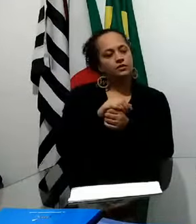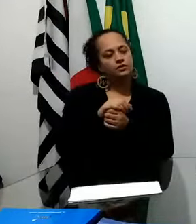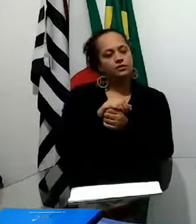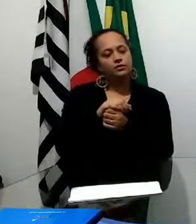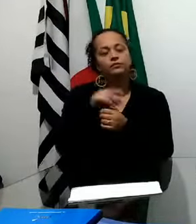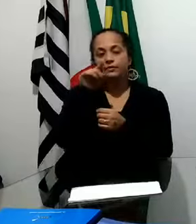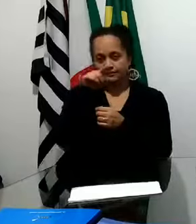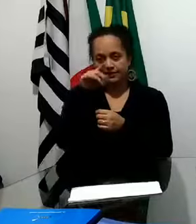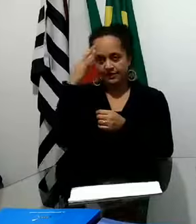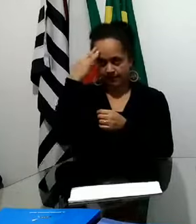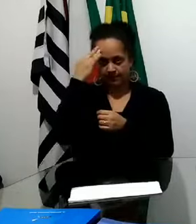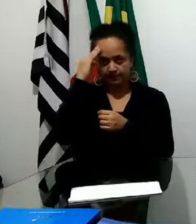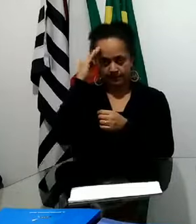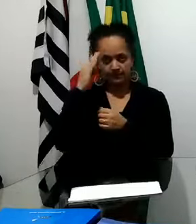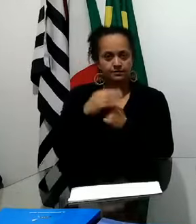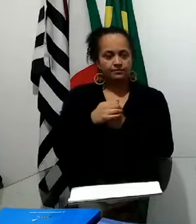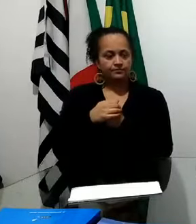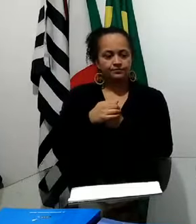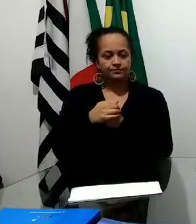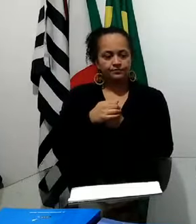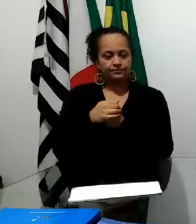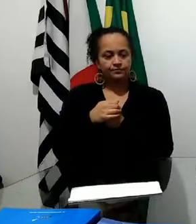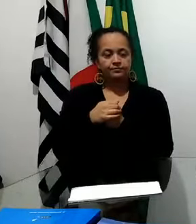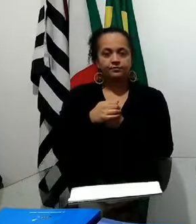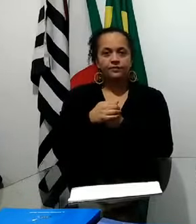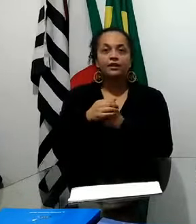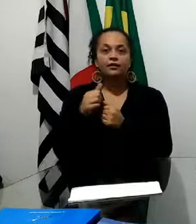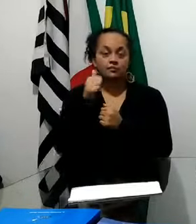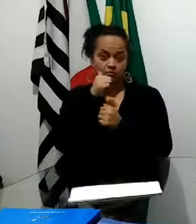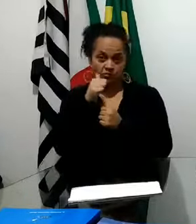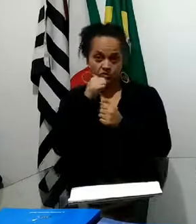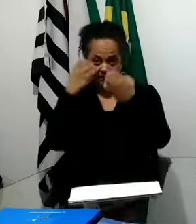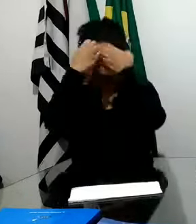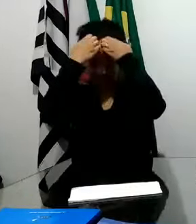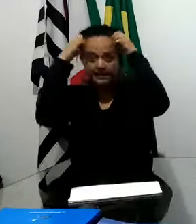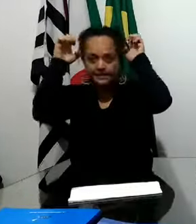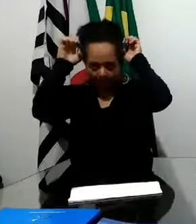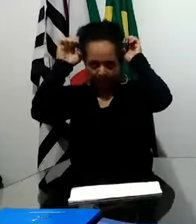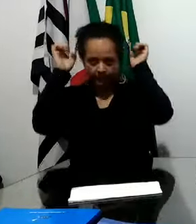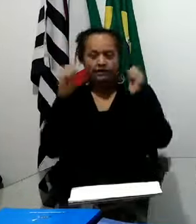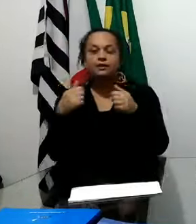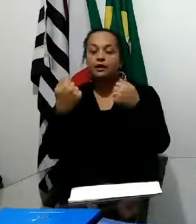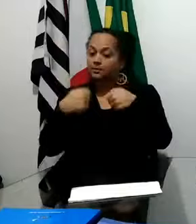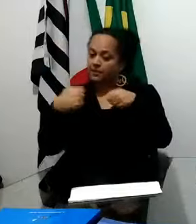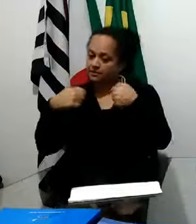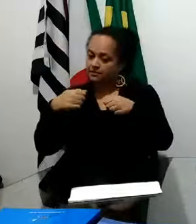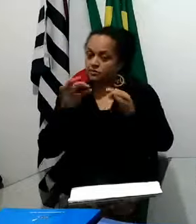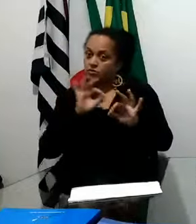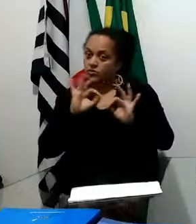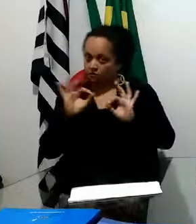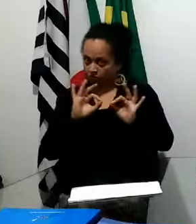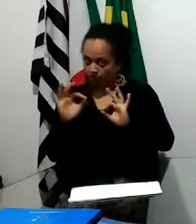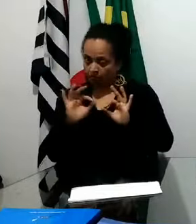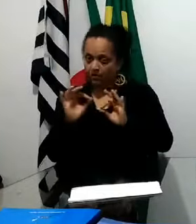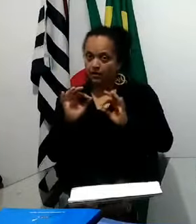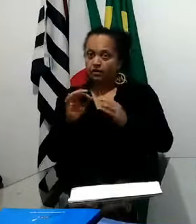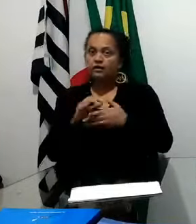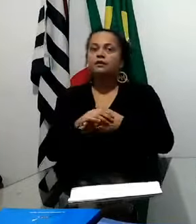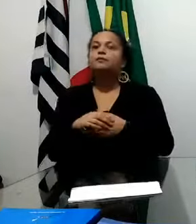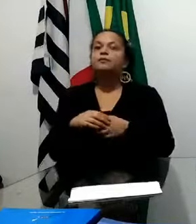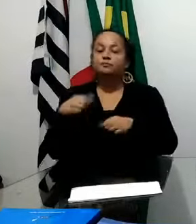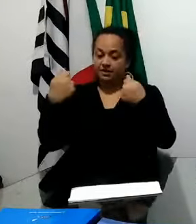para que você entenda que Esther, ela teve que se preparar para se apresentar ao rei. Ela teve